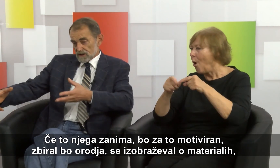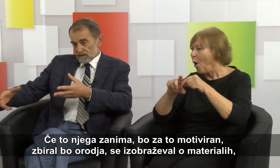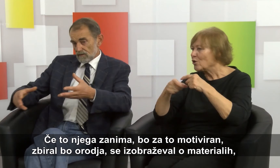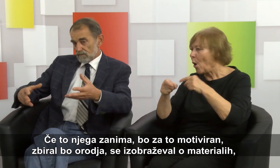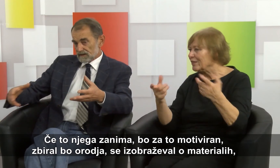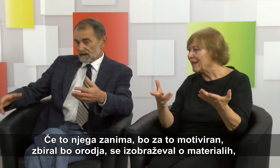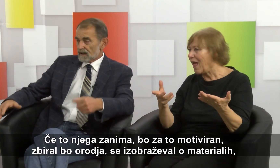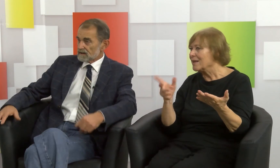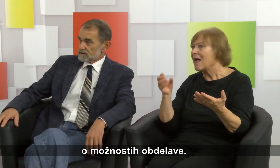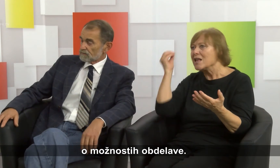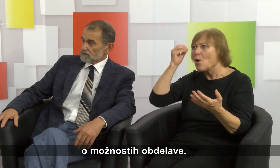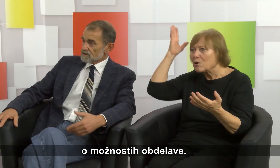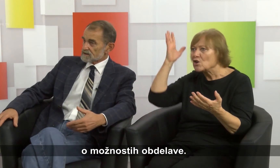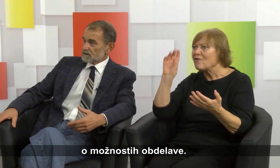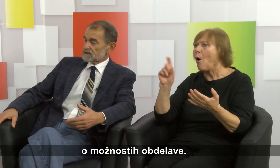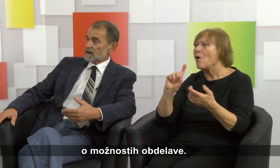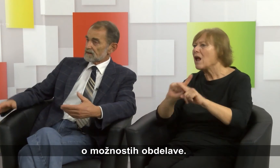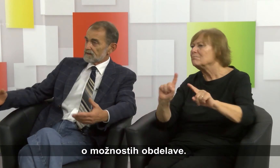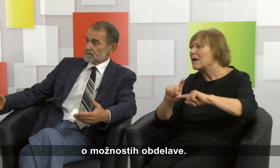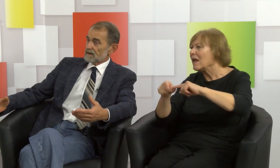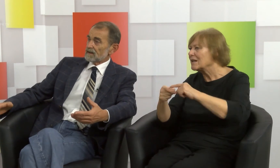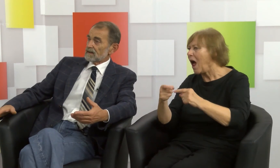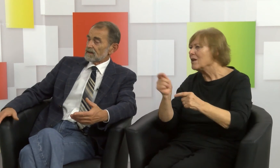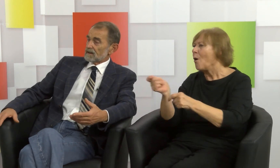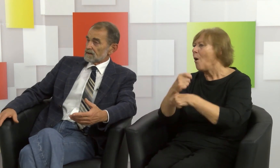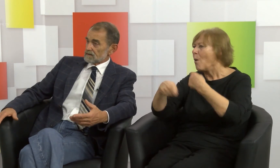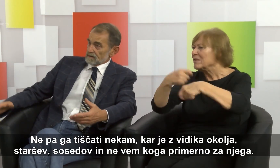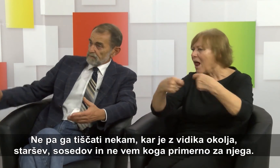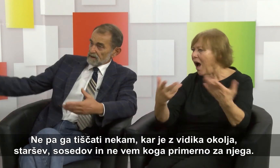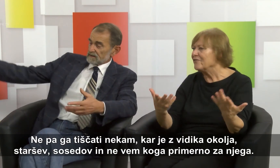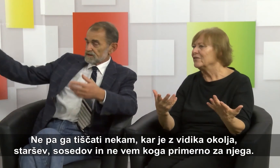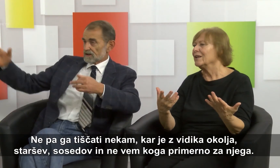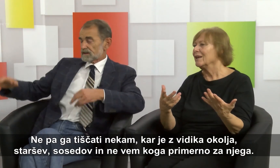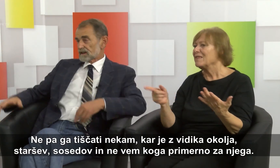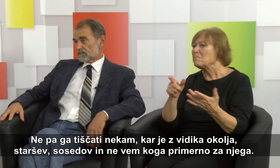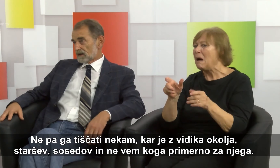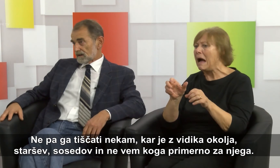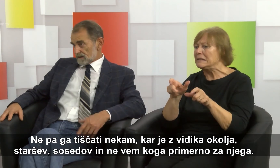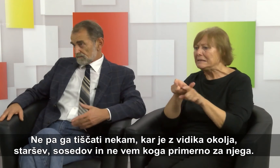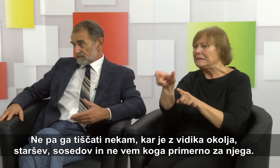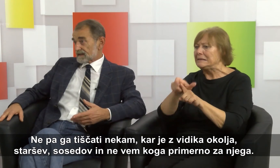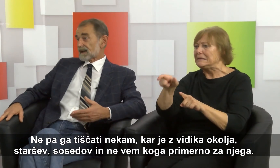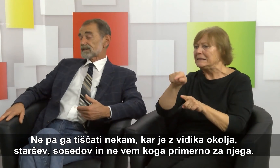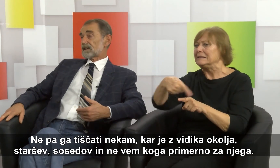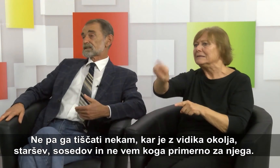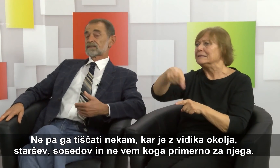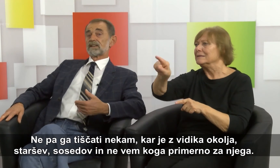izobraževal o materialih, o možnostih obdelave, ne vem, ne. Ne pa ga tiščati nekam, kar je z